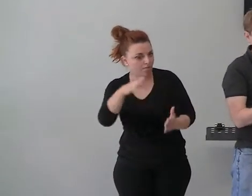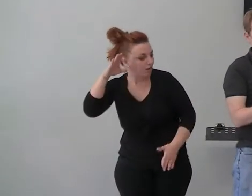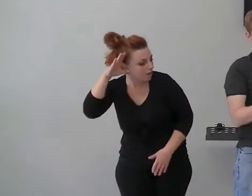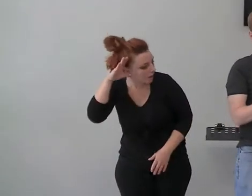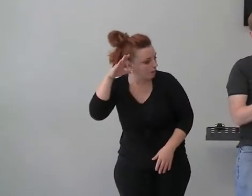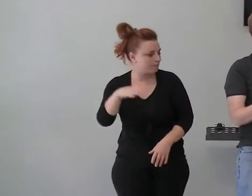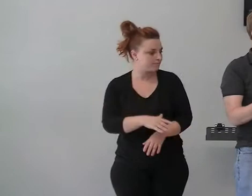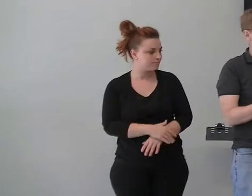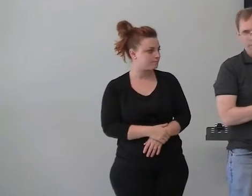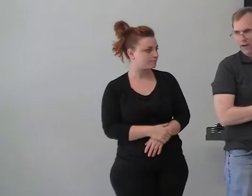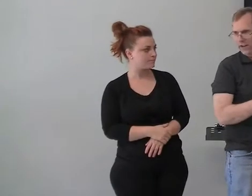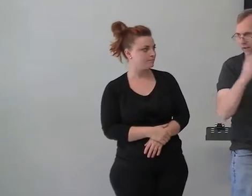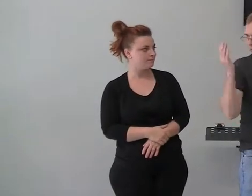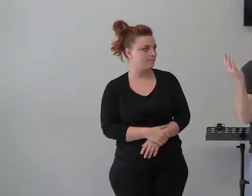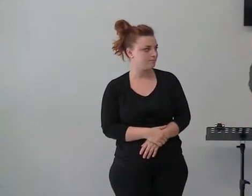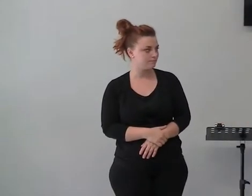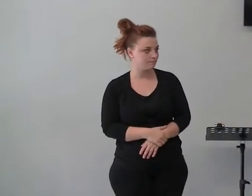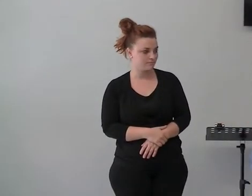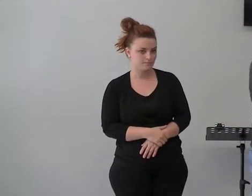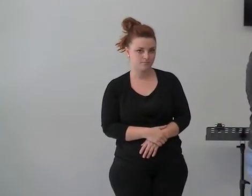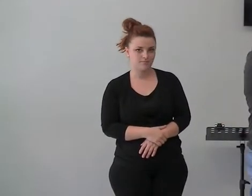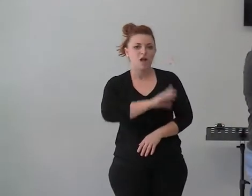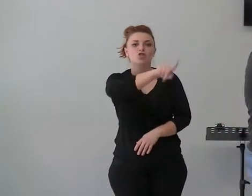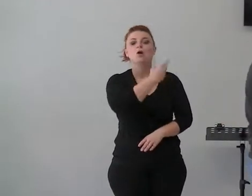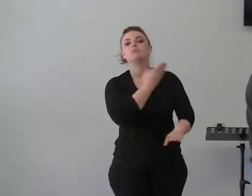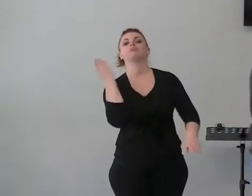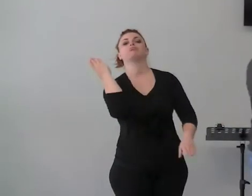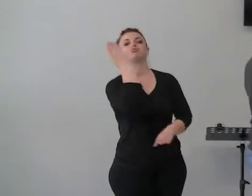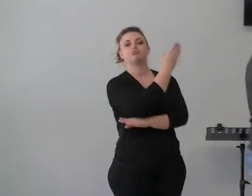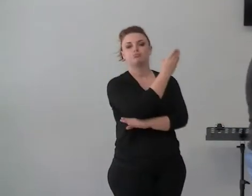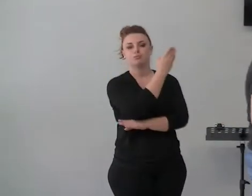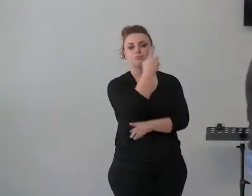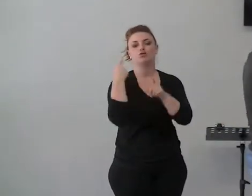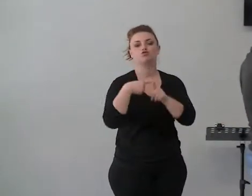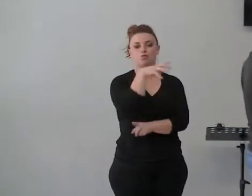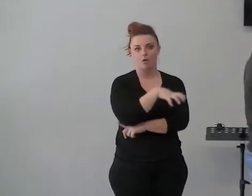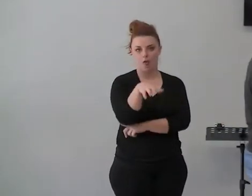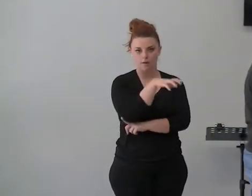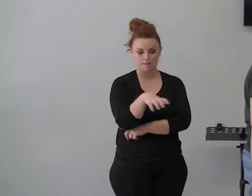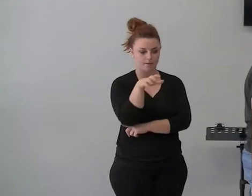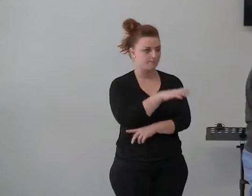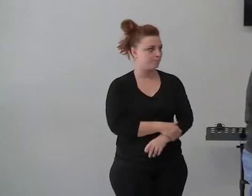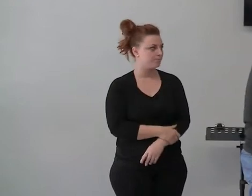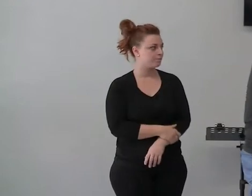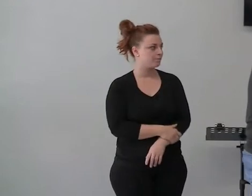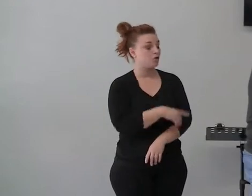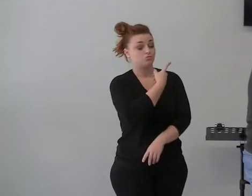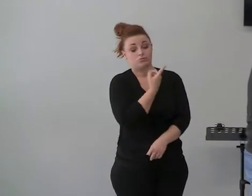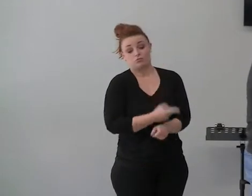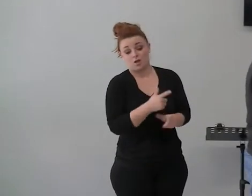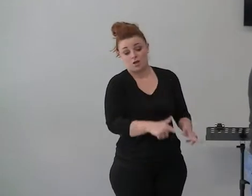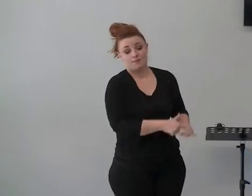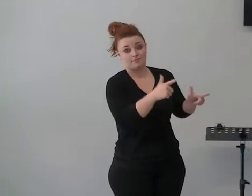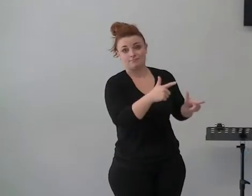udirono. E poi vanno a Gerusalemme insieme. Sei un altro, devi stare